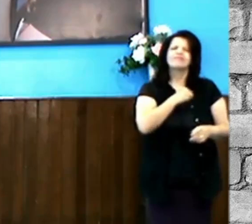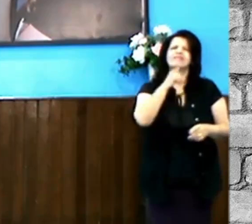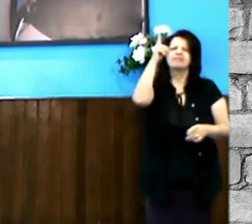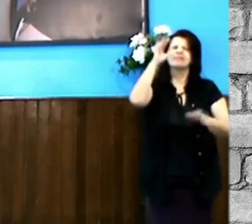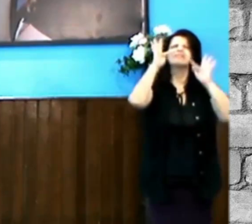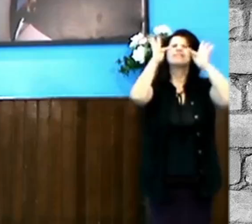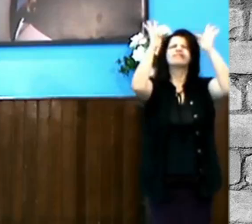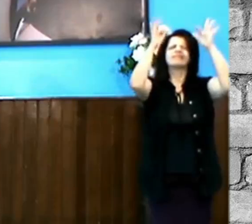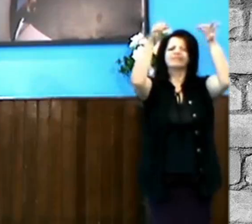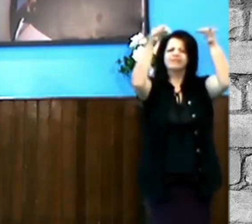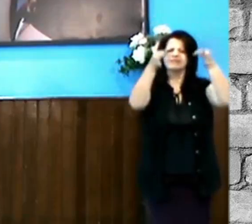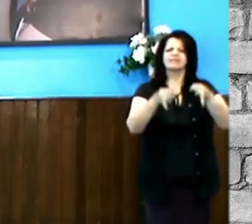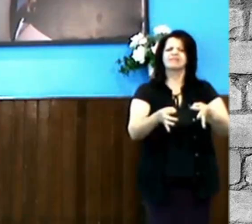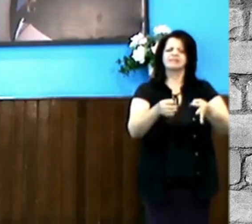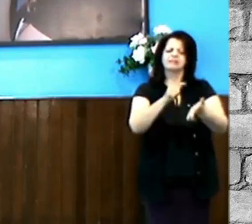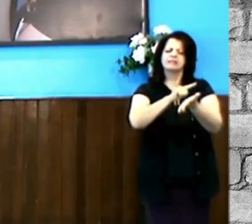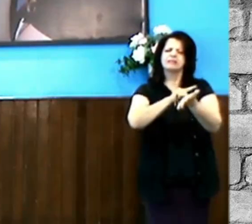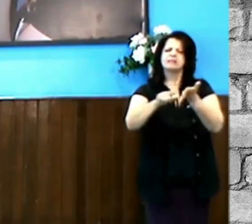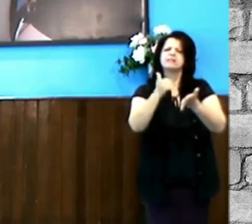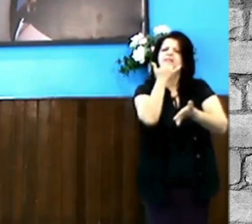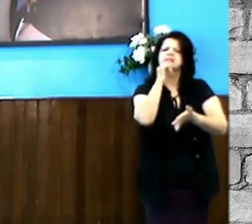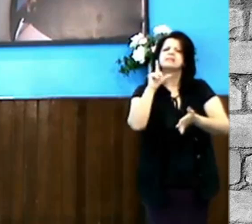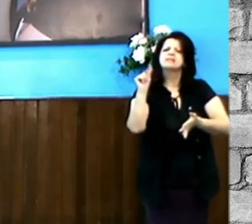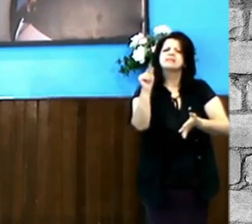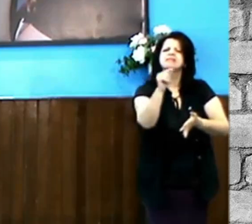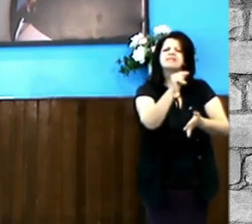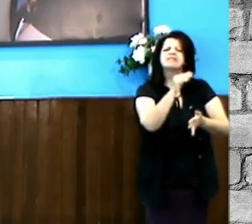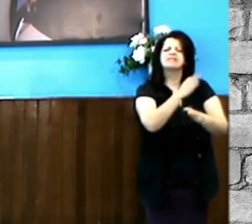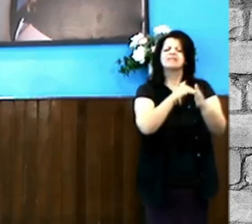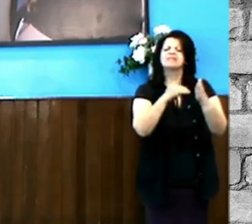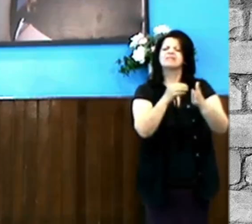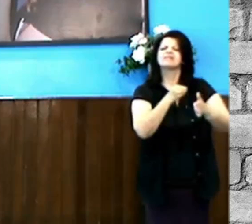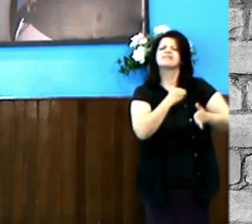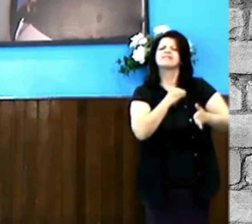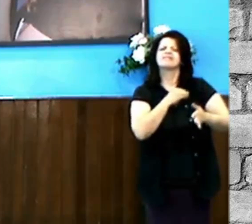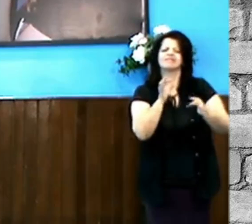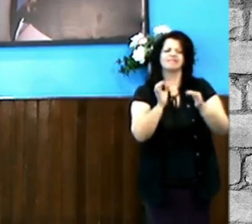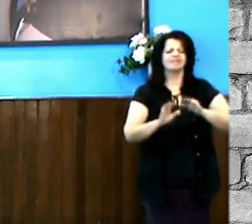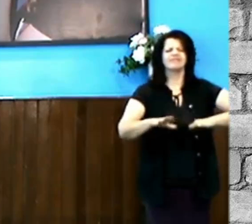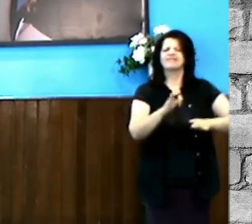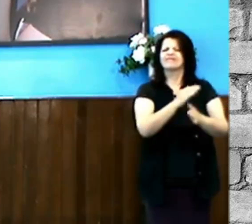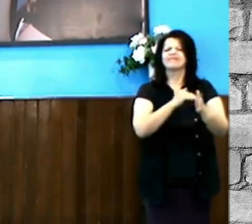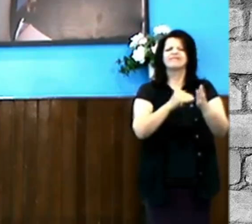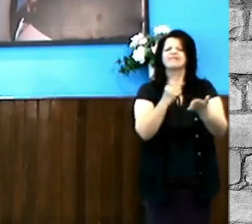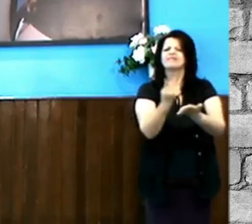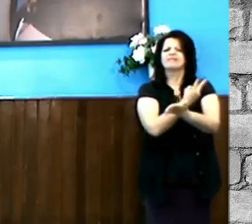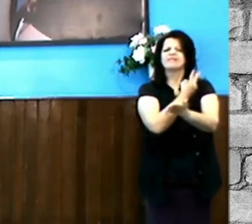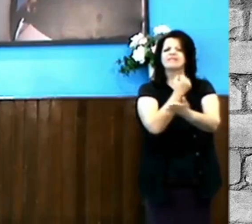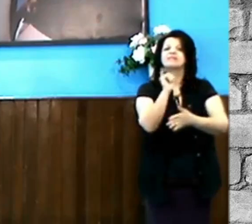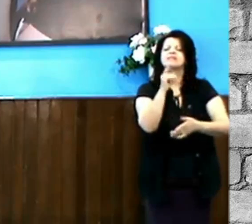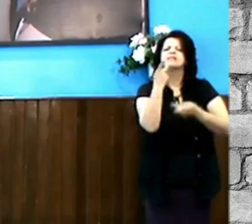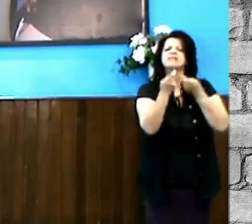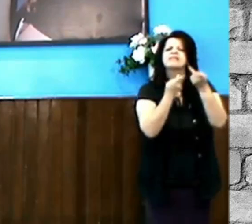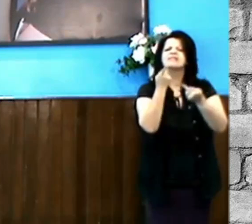os pecados e nos purificar de toda injustiça. Se dissermos que não temos cometido pecado,